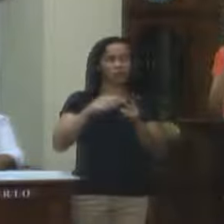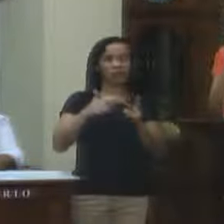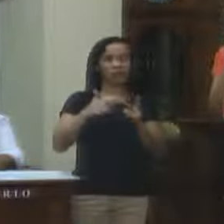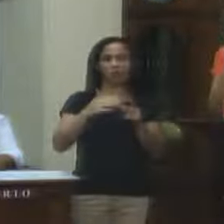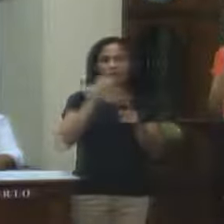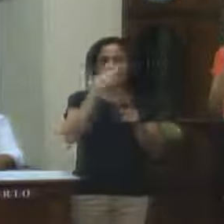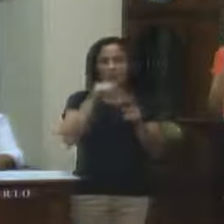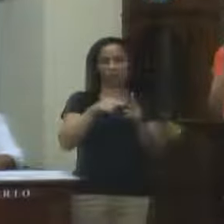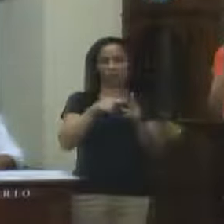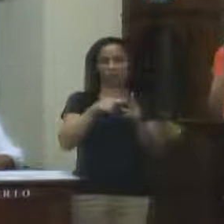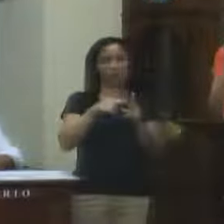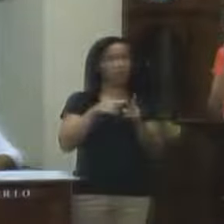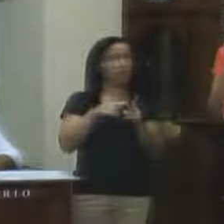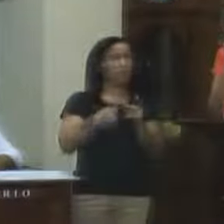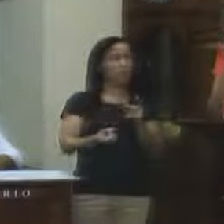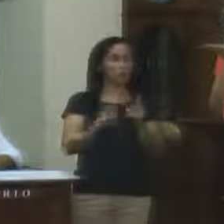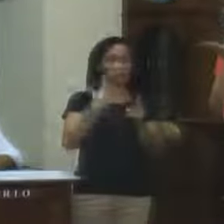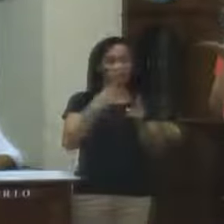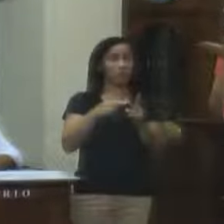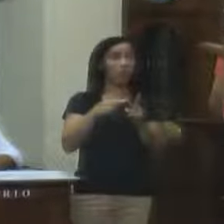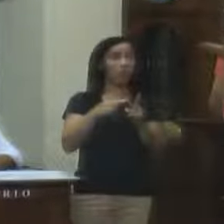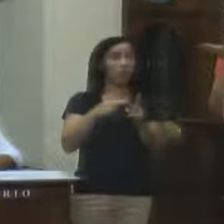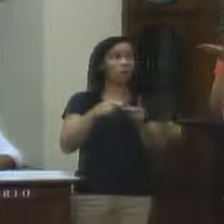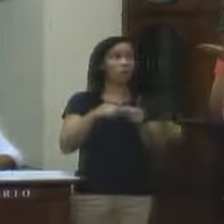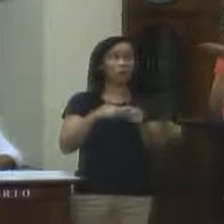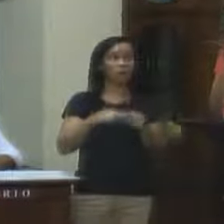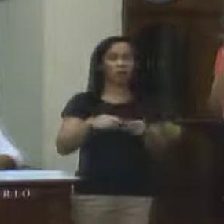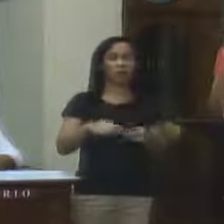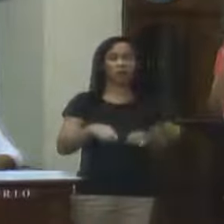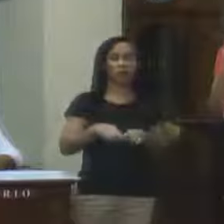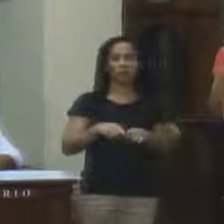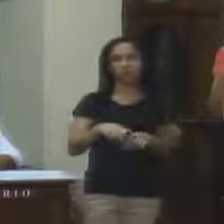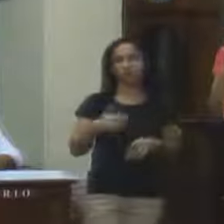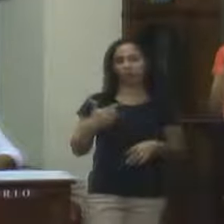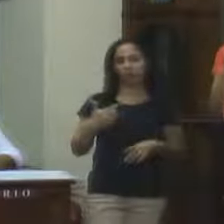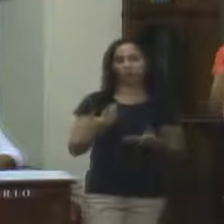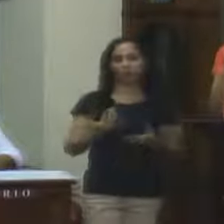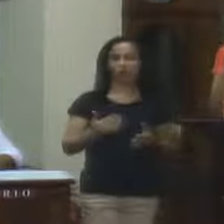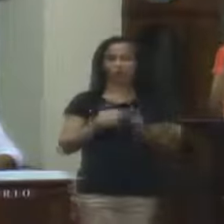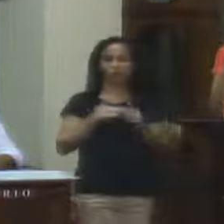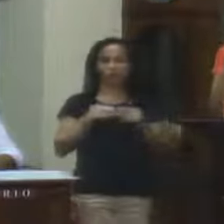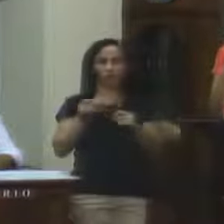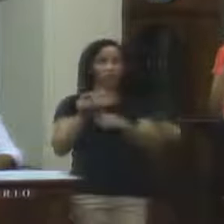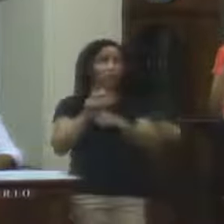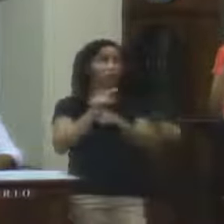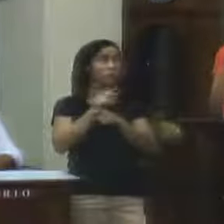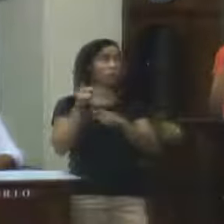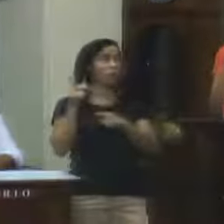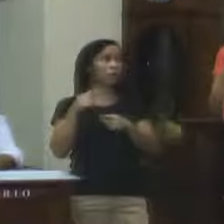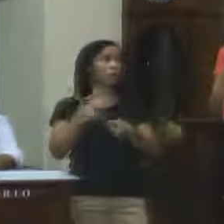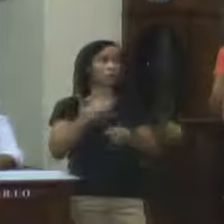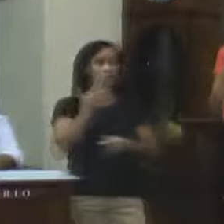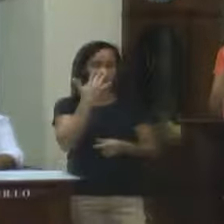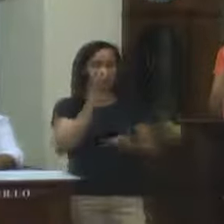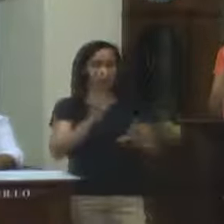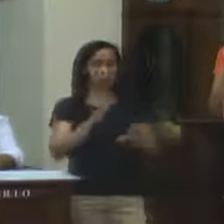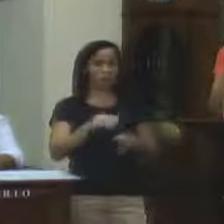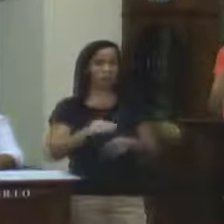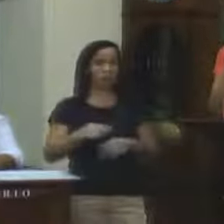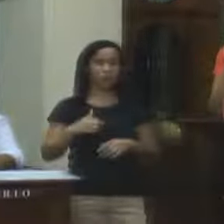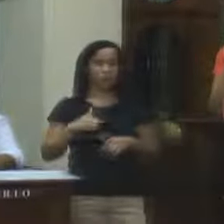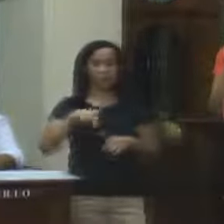carnaval. Me causou até estranheza, eu até falei com o vereador, de ele pedir fiscal para lá. Mas foi